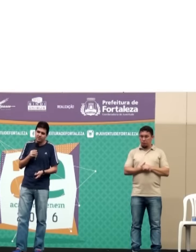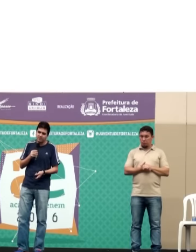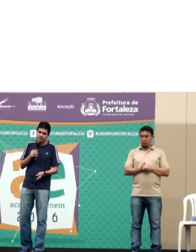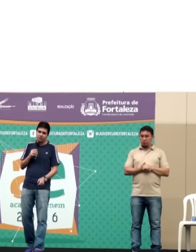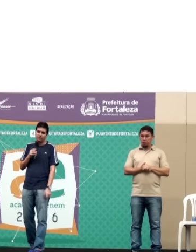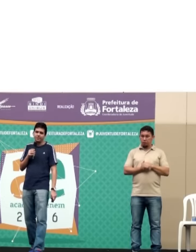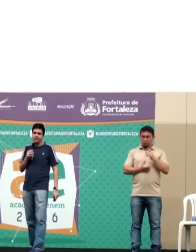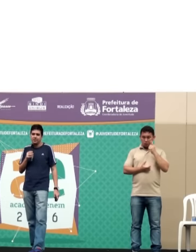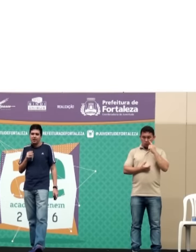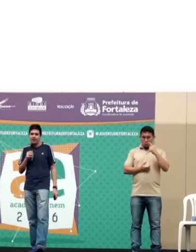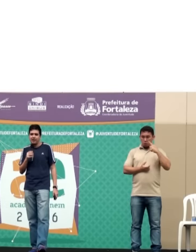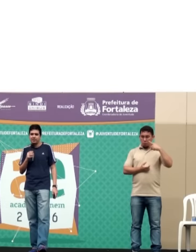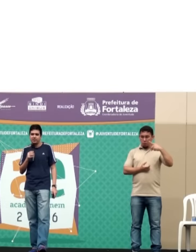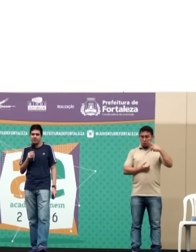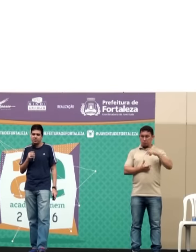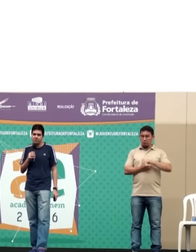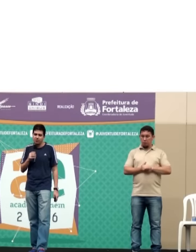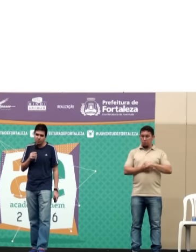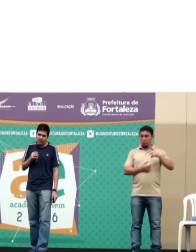Olha esses três aqui, ó.